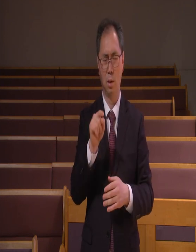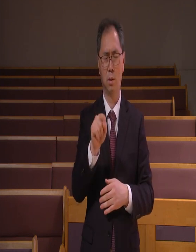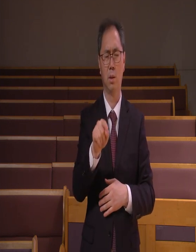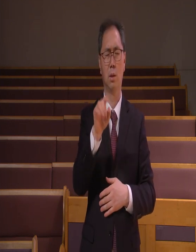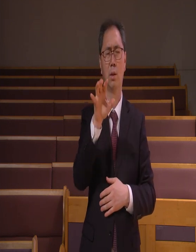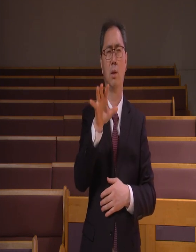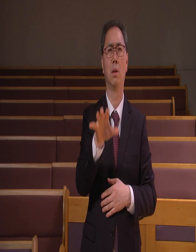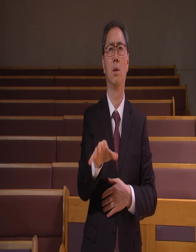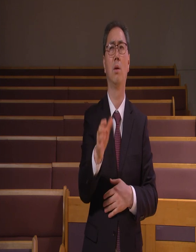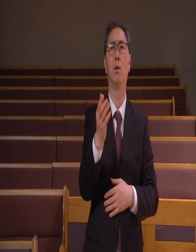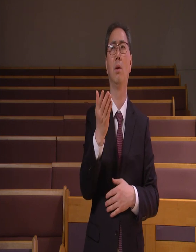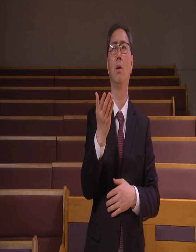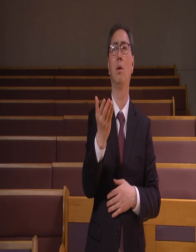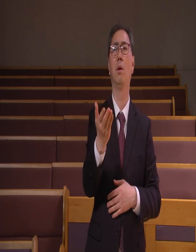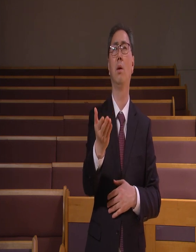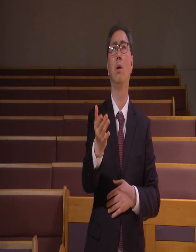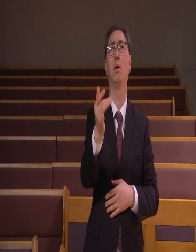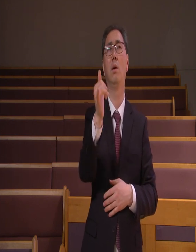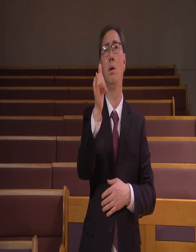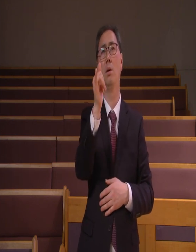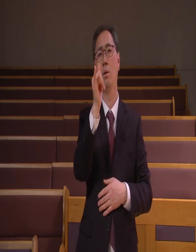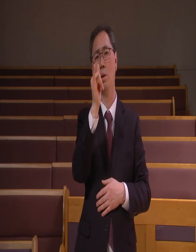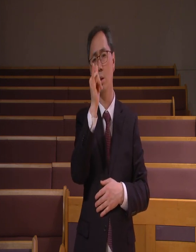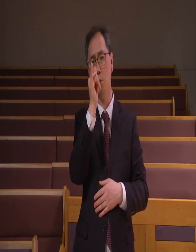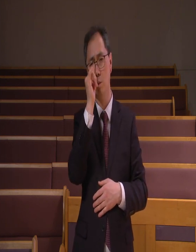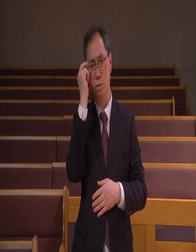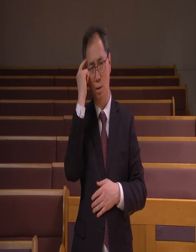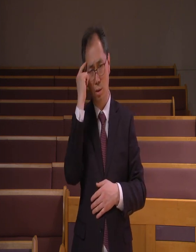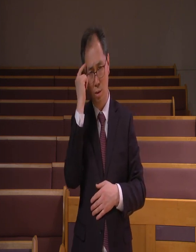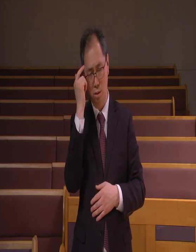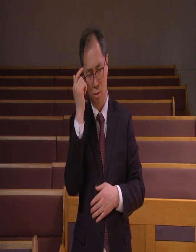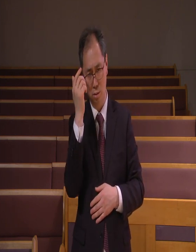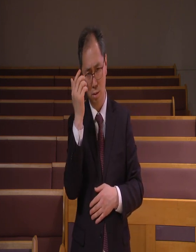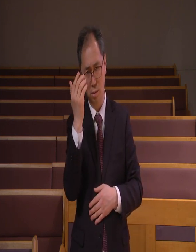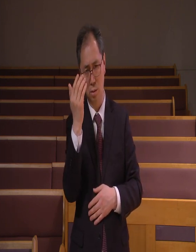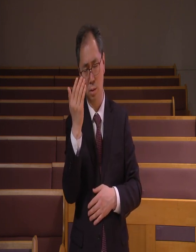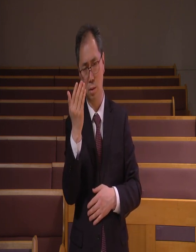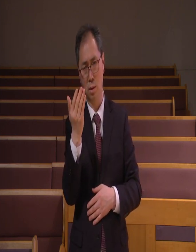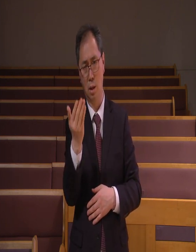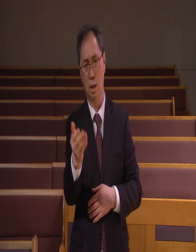그때에 거기 너